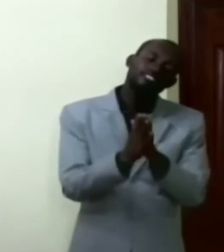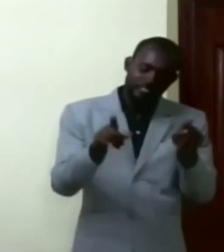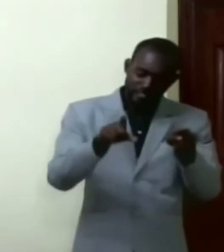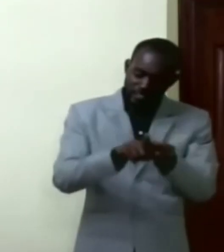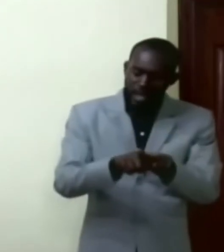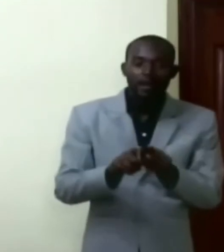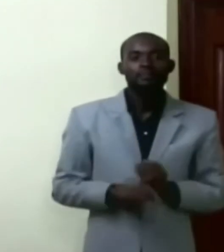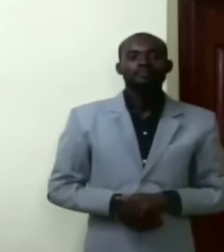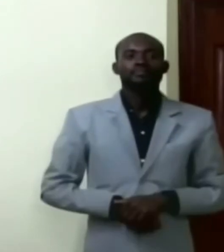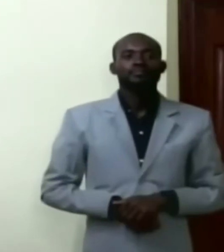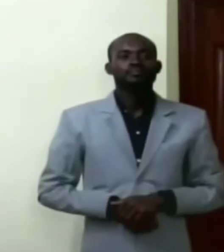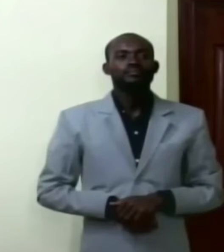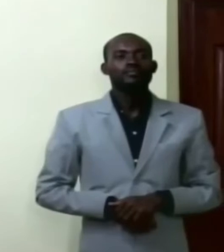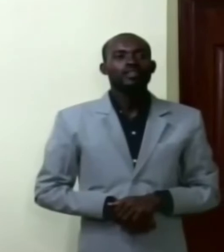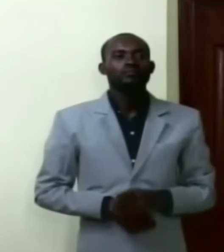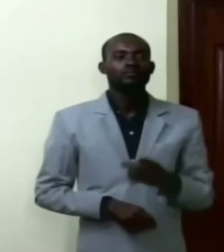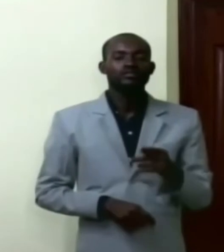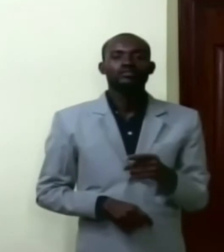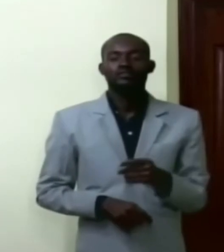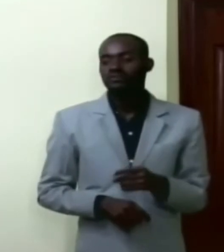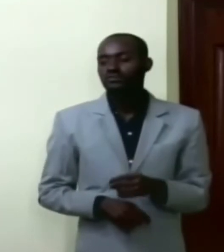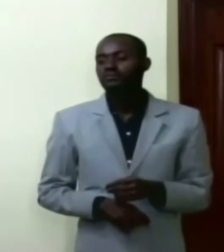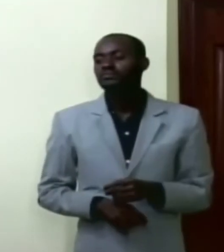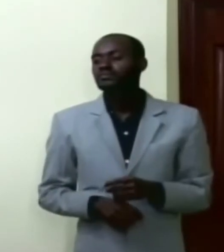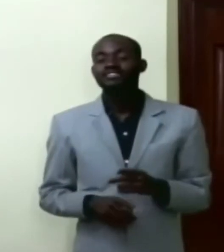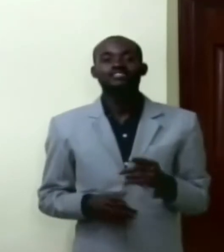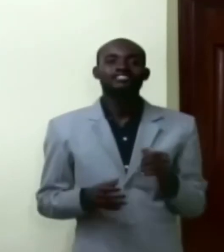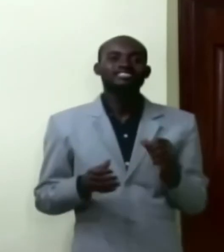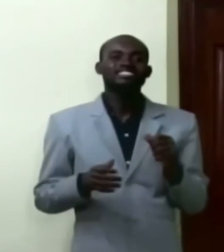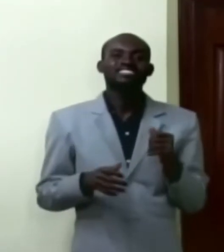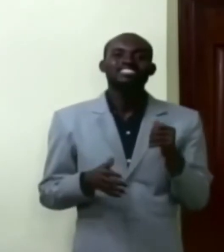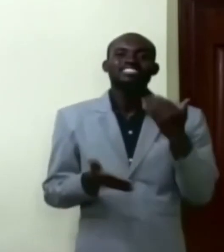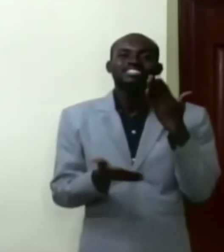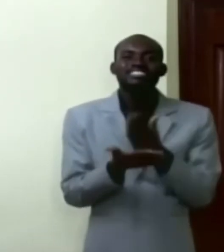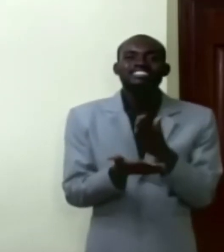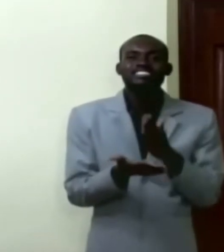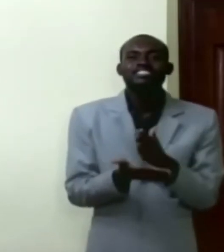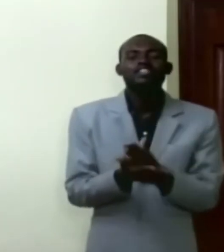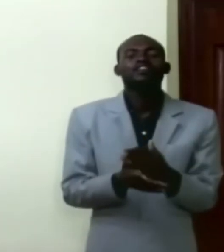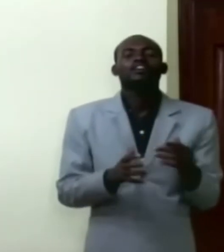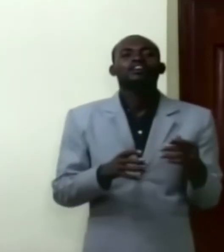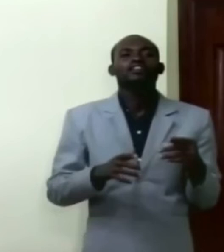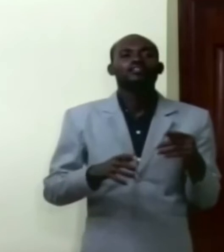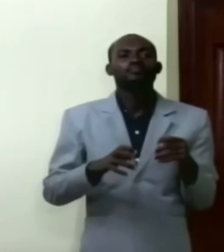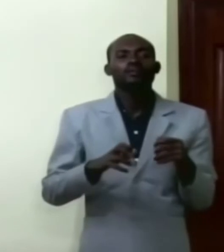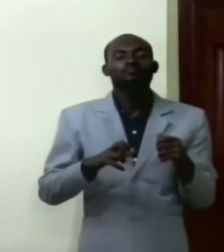suspendre, il y a les mots stigmatiser, mais ça, c'est un mot français. Pour me suspendre, maltraiter les